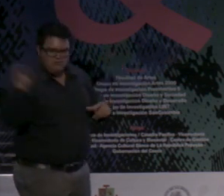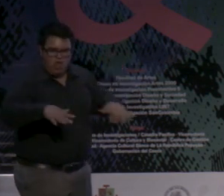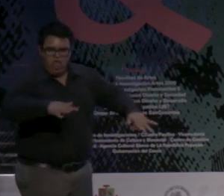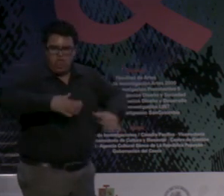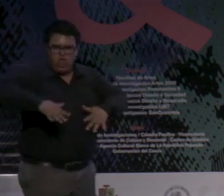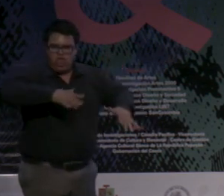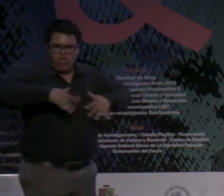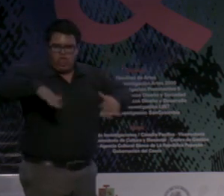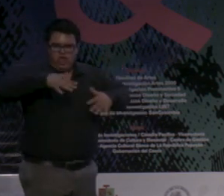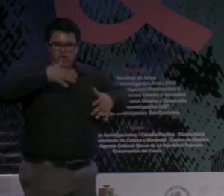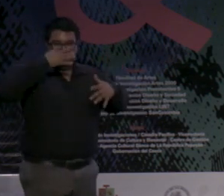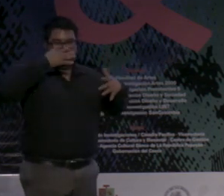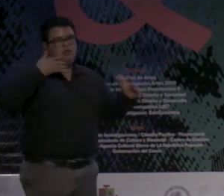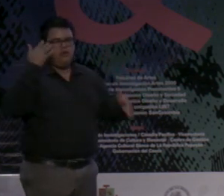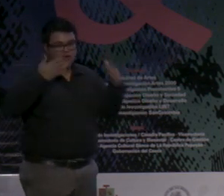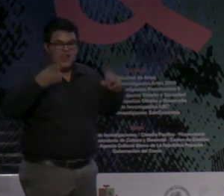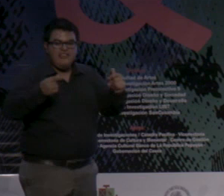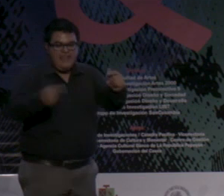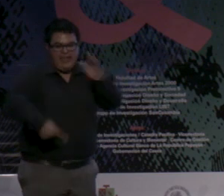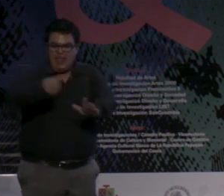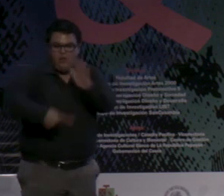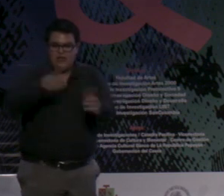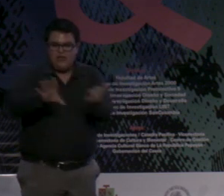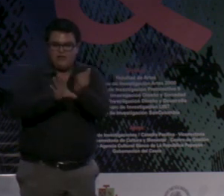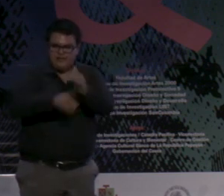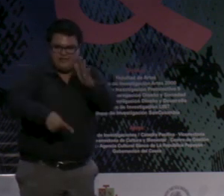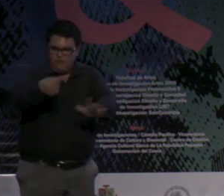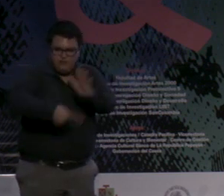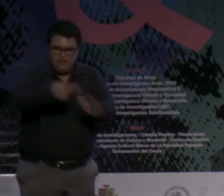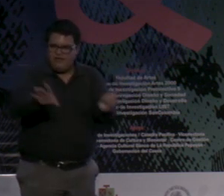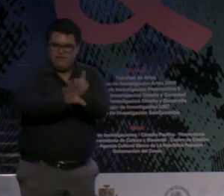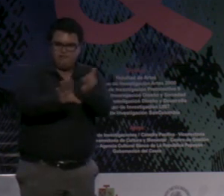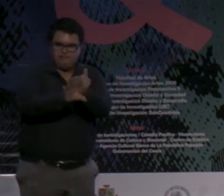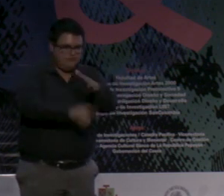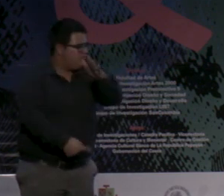Aquí hay internet para Sí, es que lo suban de una vez a YouTube. Sí.